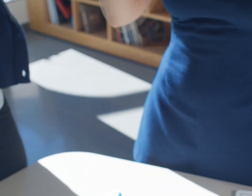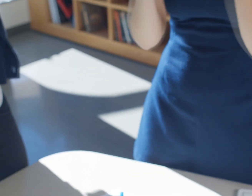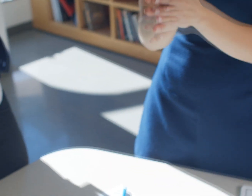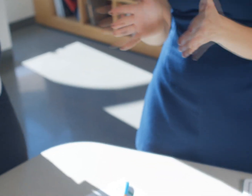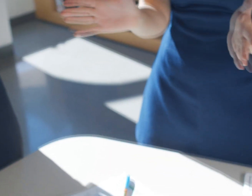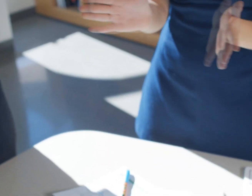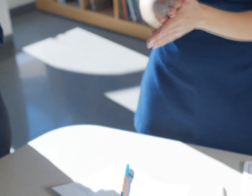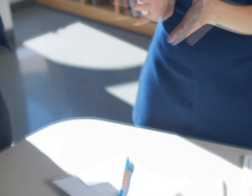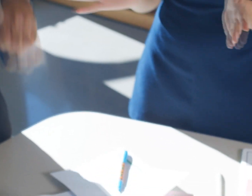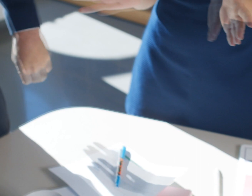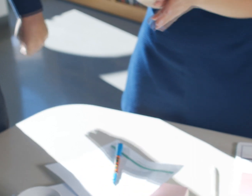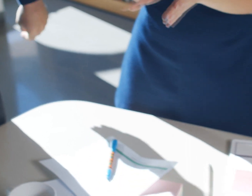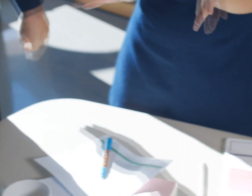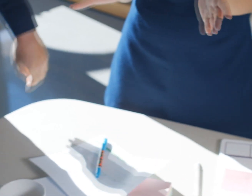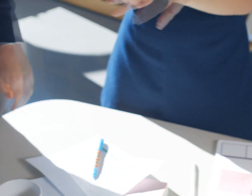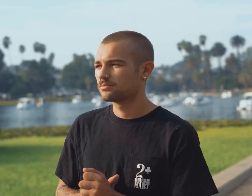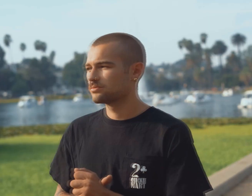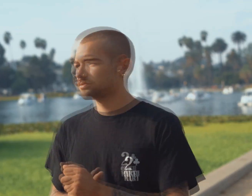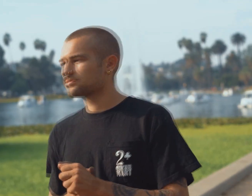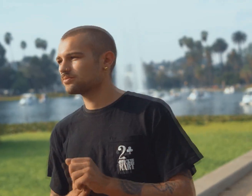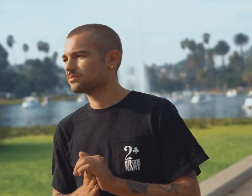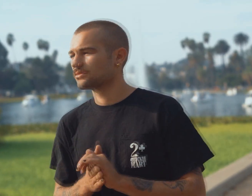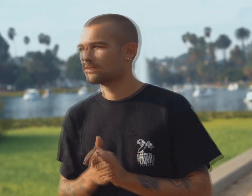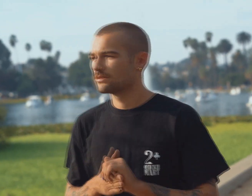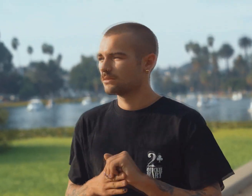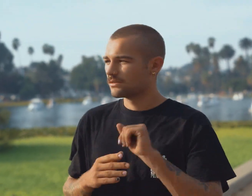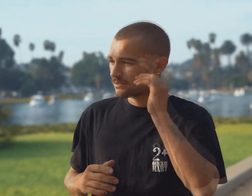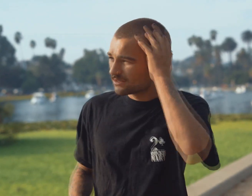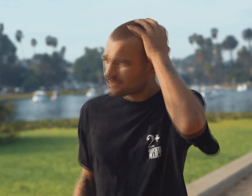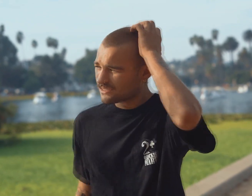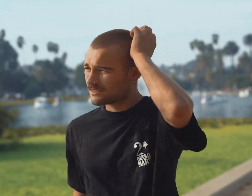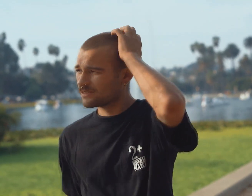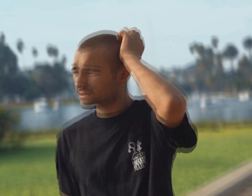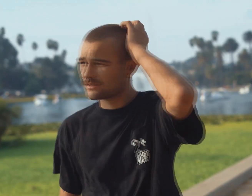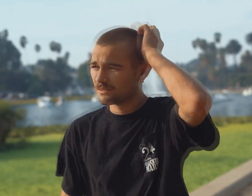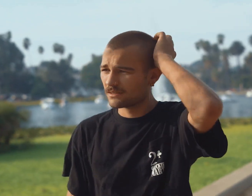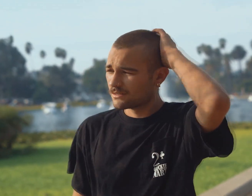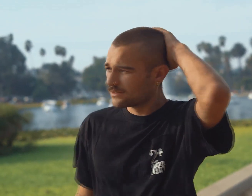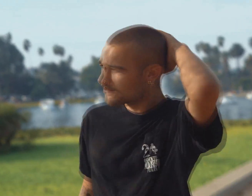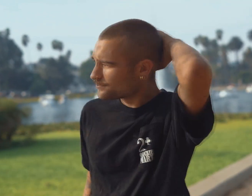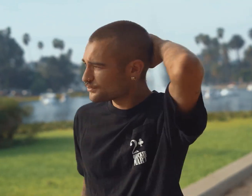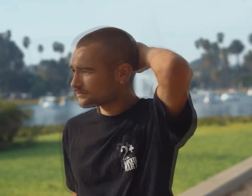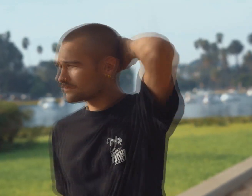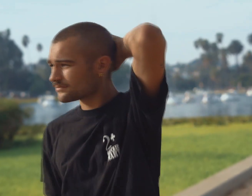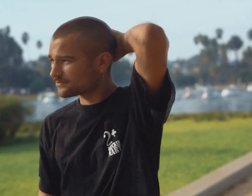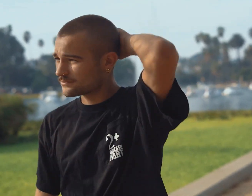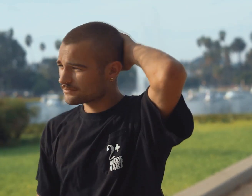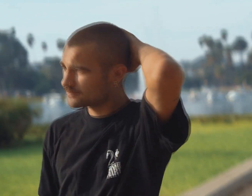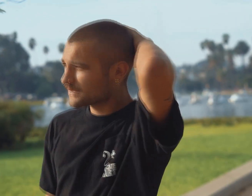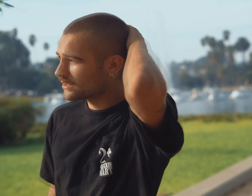Apesar da garantia legal, as pessoas surdas enfrentam dificuldades no seu dia a dia e no mercado de